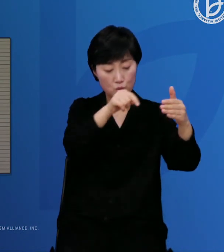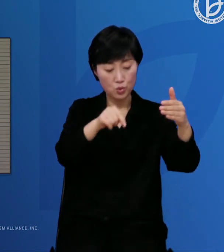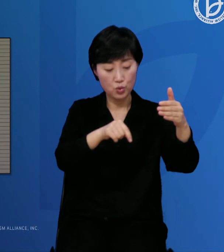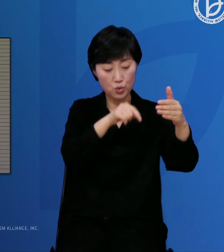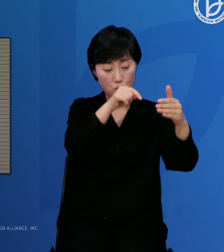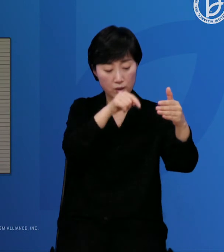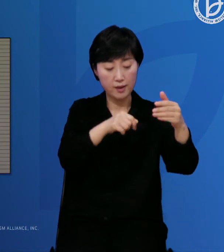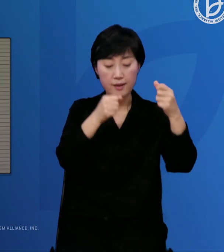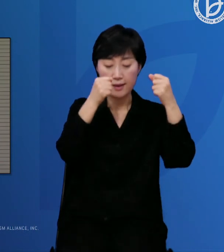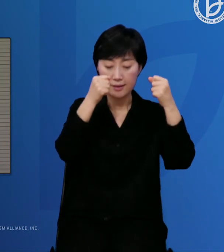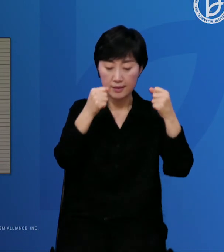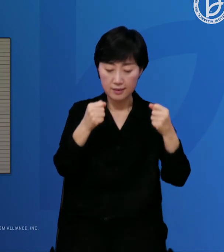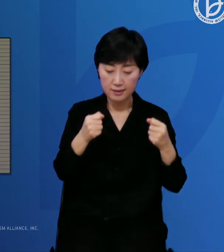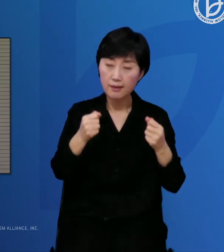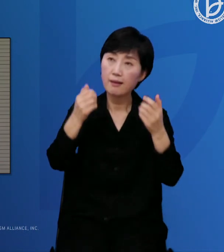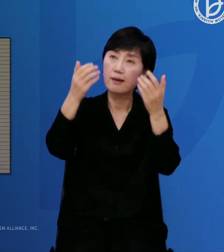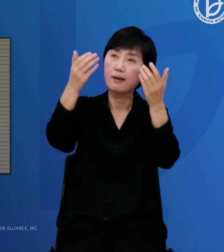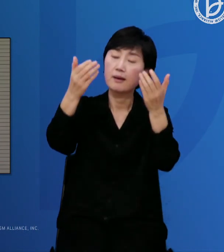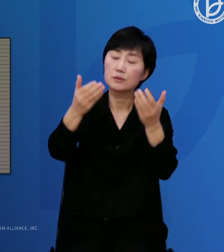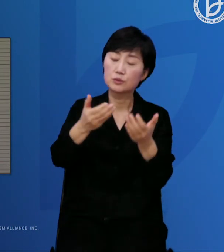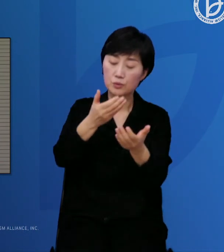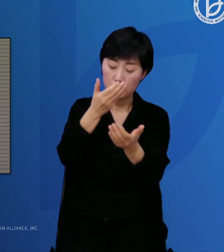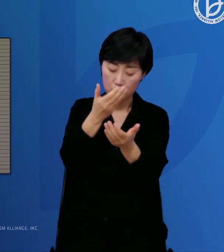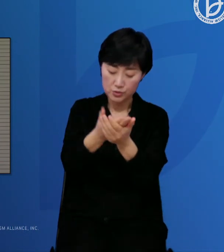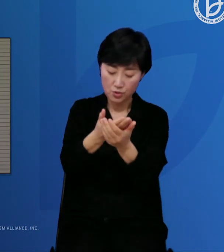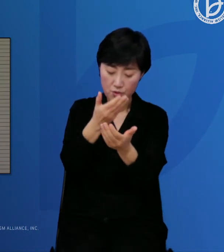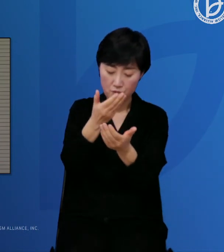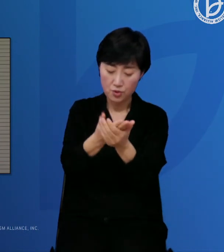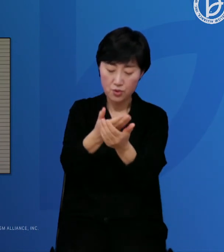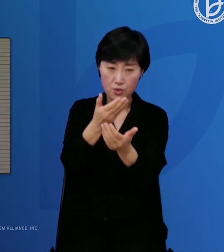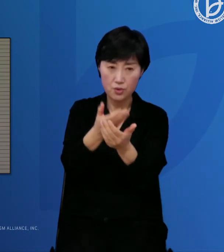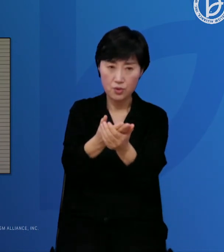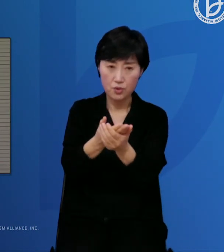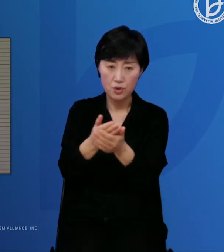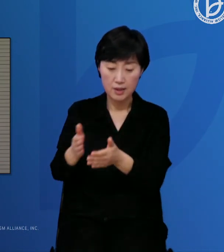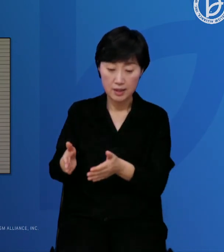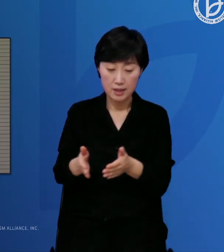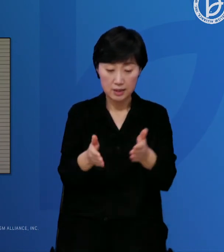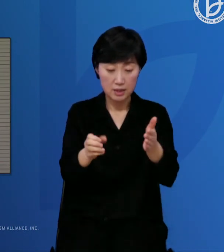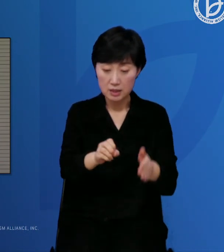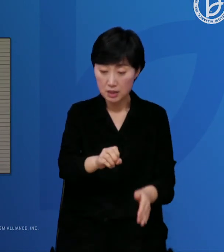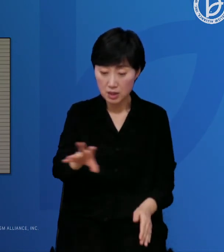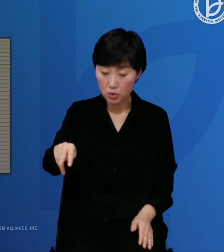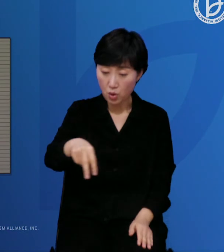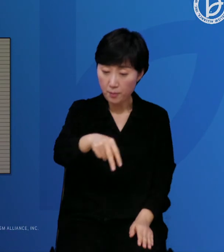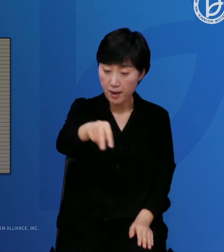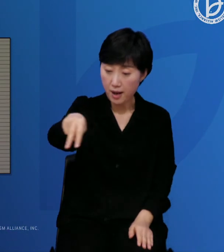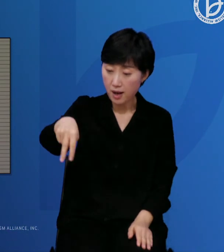속에 있게 하소서. 길을 잃고